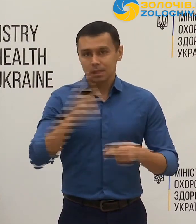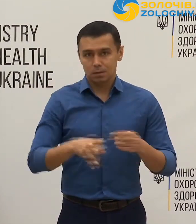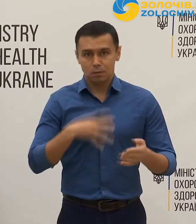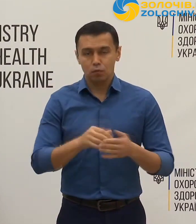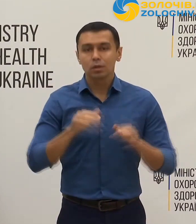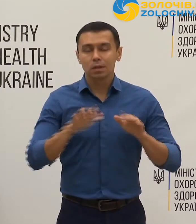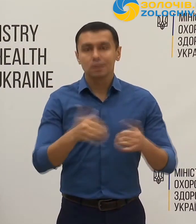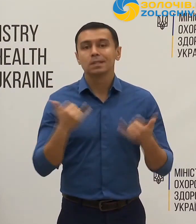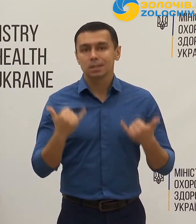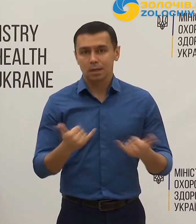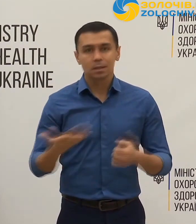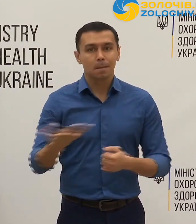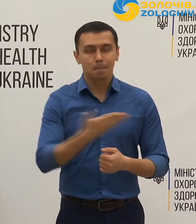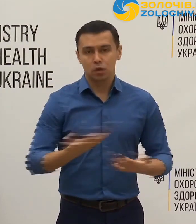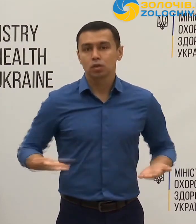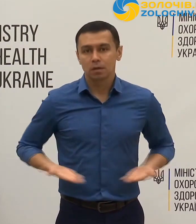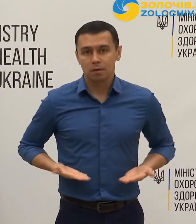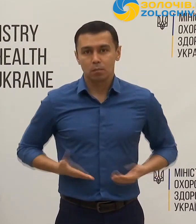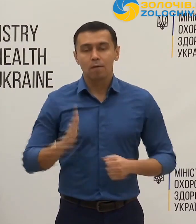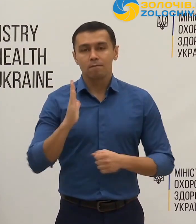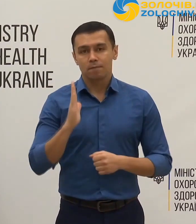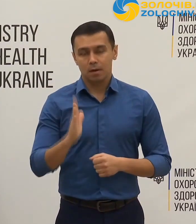свою дію, і зараз ми живемо в